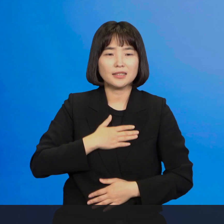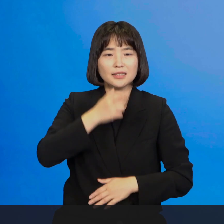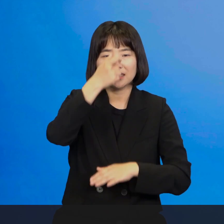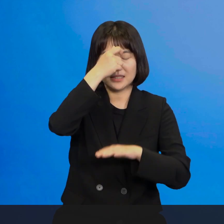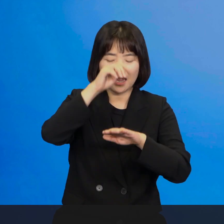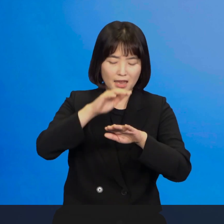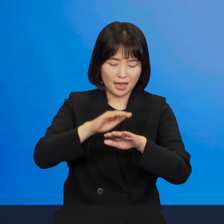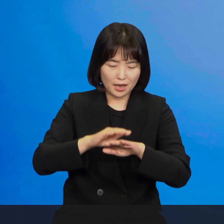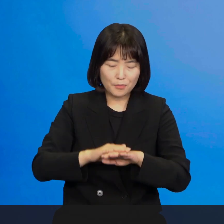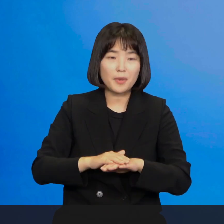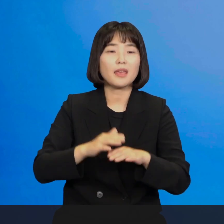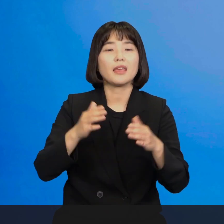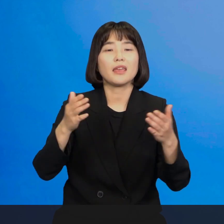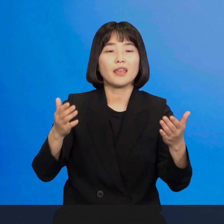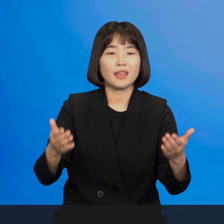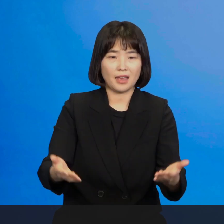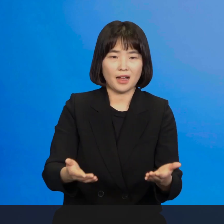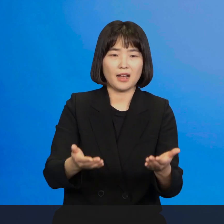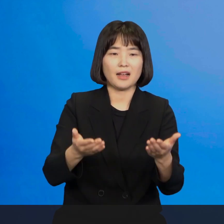나는